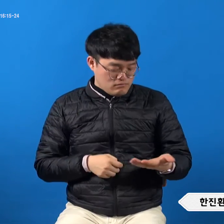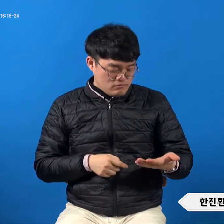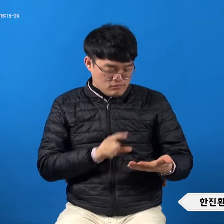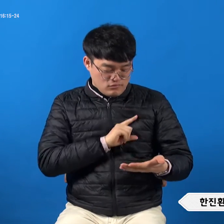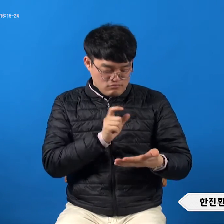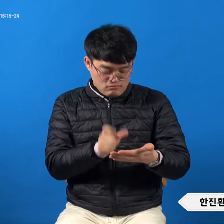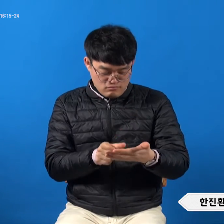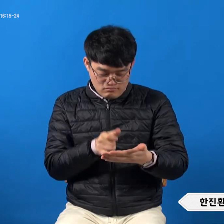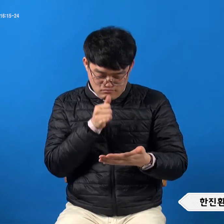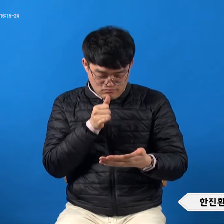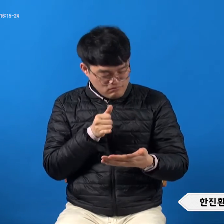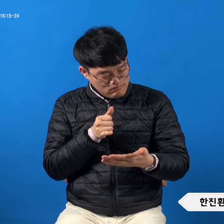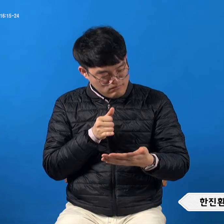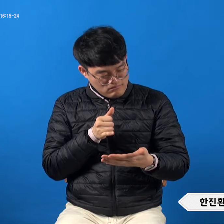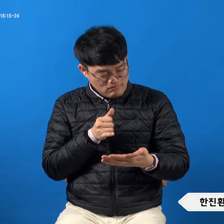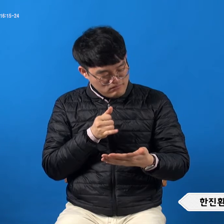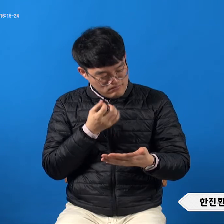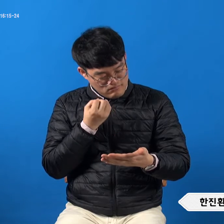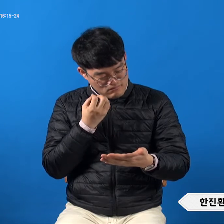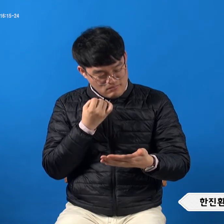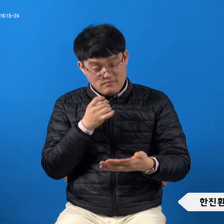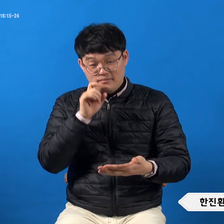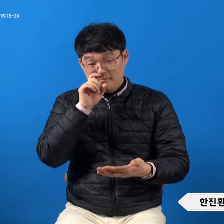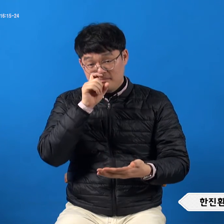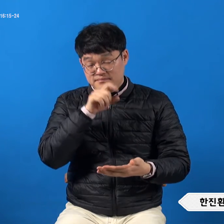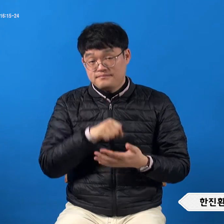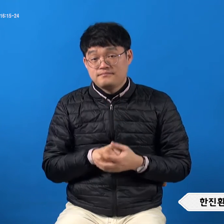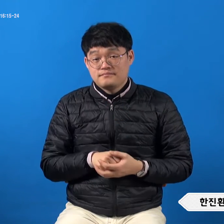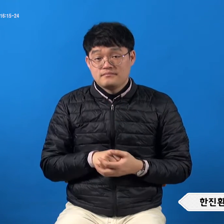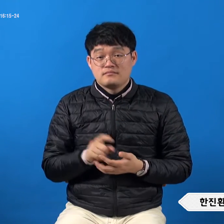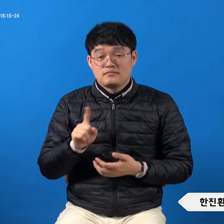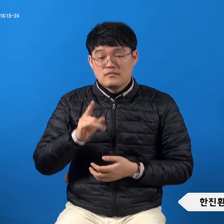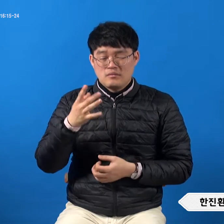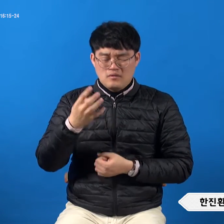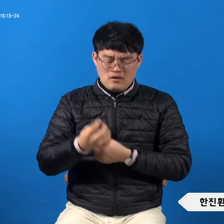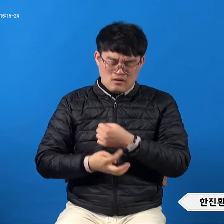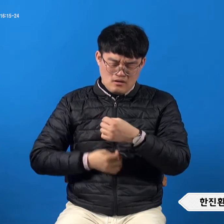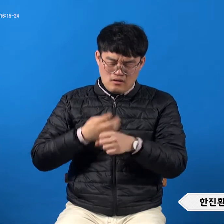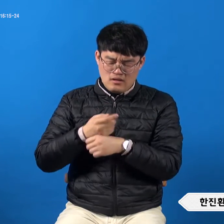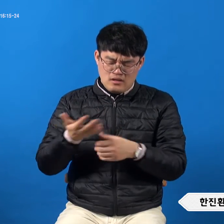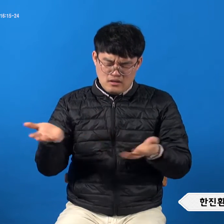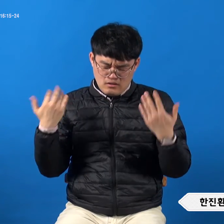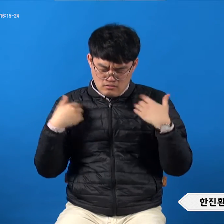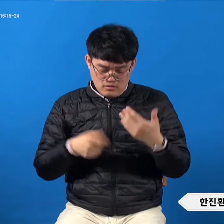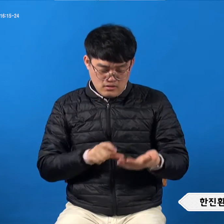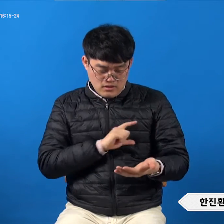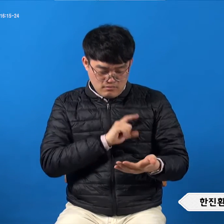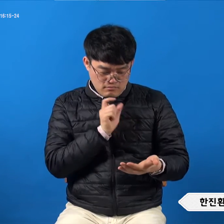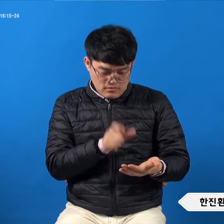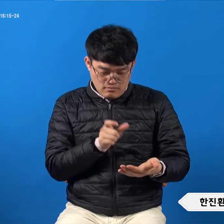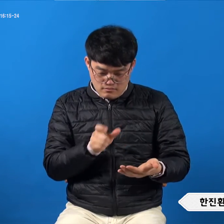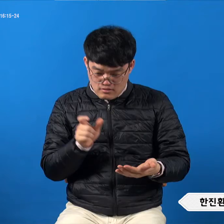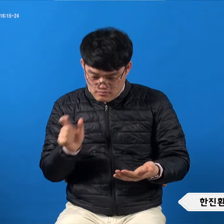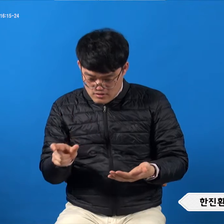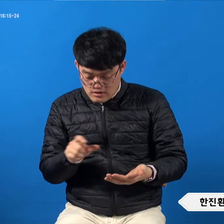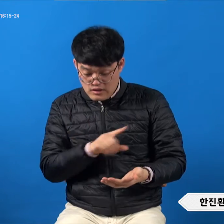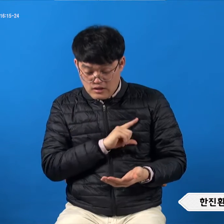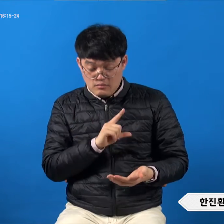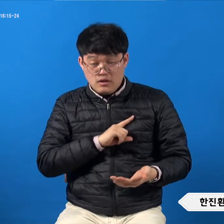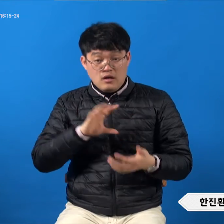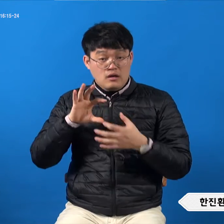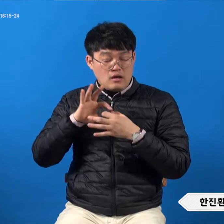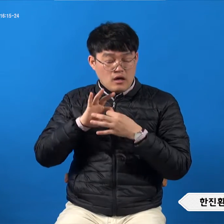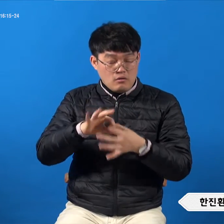그리고 이름 석자 있습니다. 그런데 희한하지요. 몇 년이 지나도 그 이름 석자가 잊혀지지